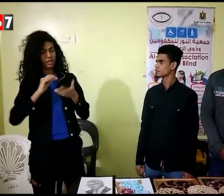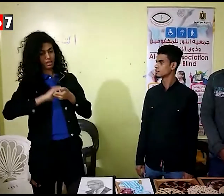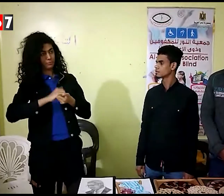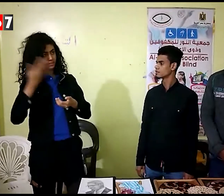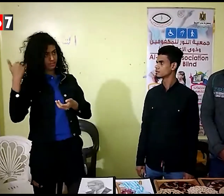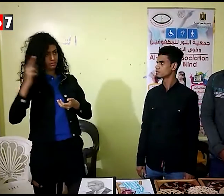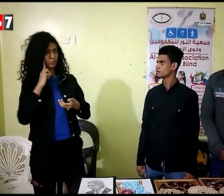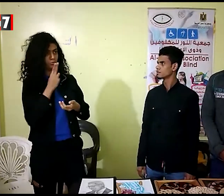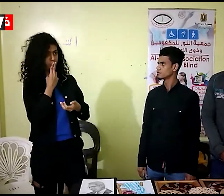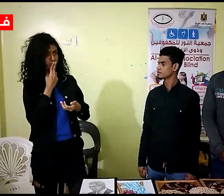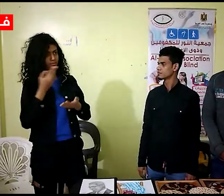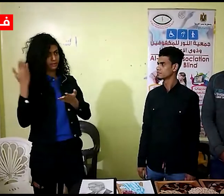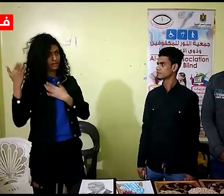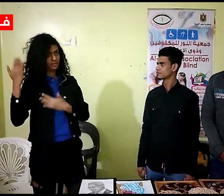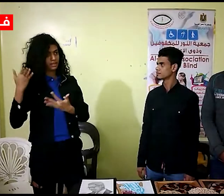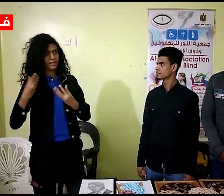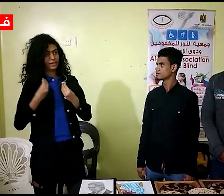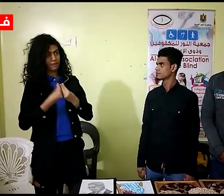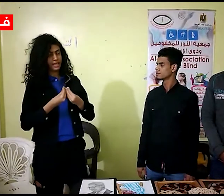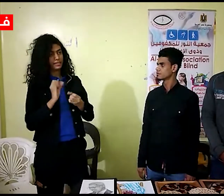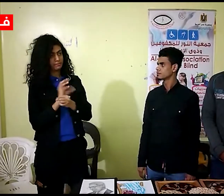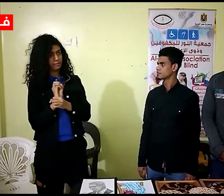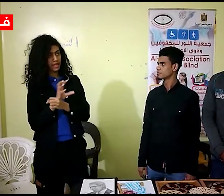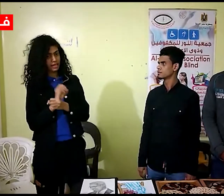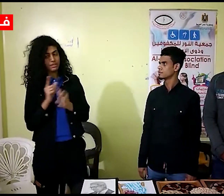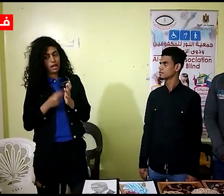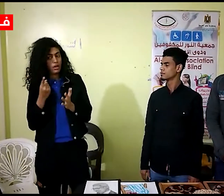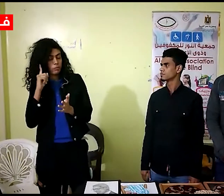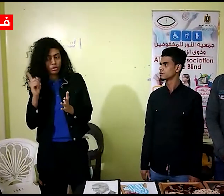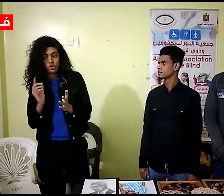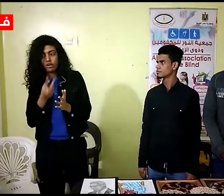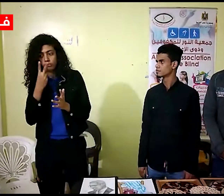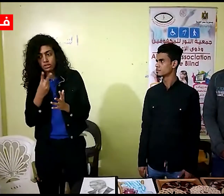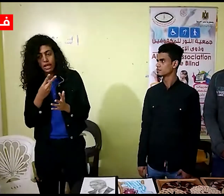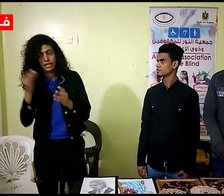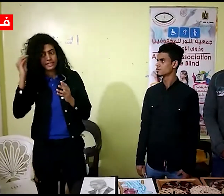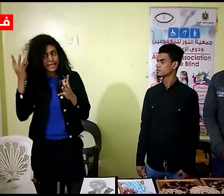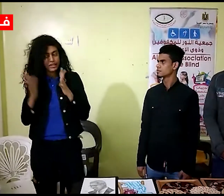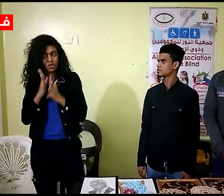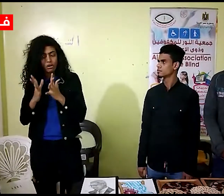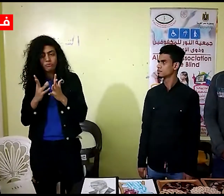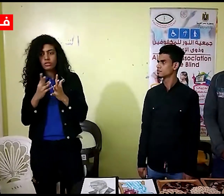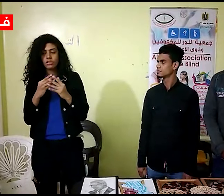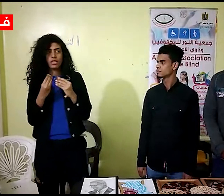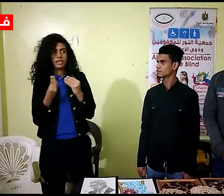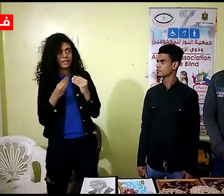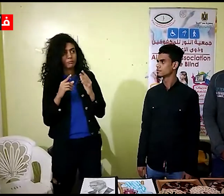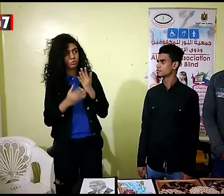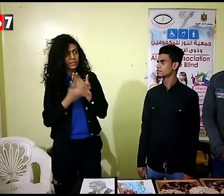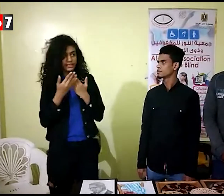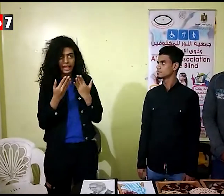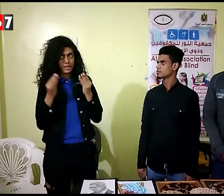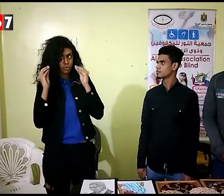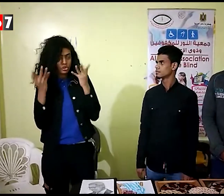مش عارفة إشارة، وكنت بفضل أتفرج عليها وأشوفها بتشتغل إزاي لحد ما اتعلمت الإشارة منها، وكمان كانت بتساعدني بإنها